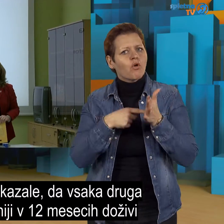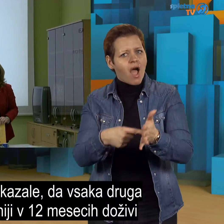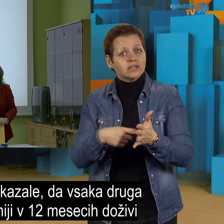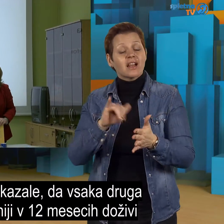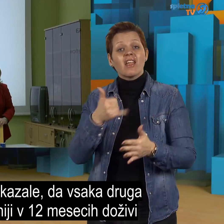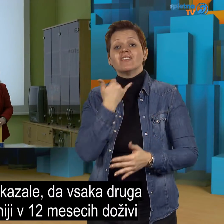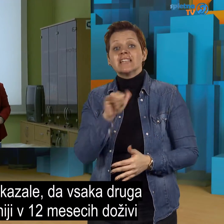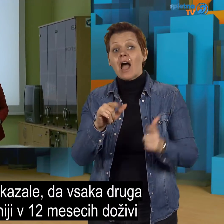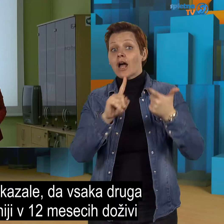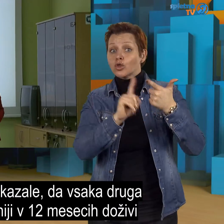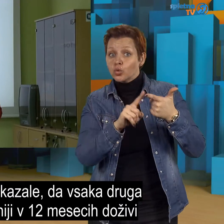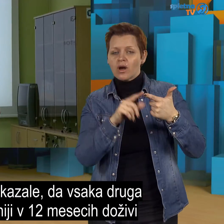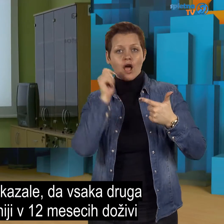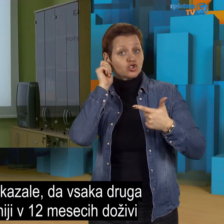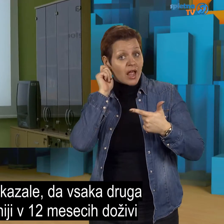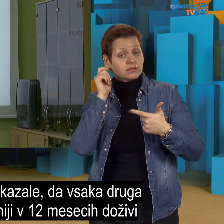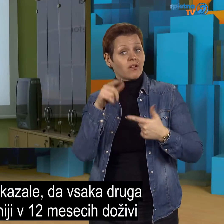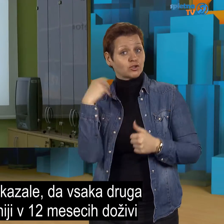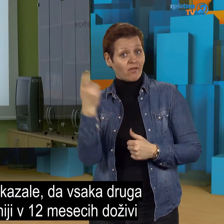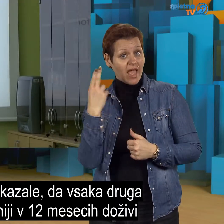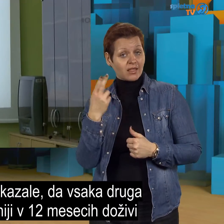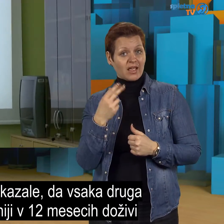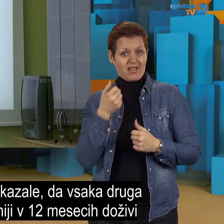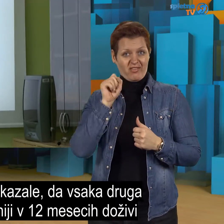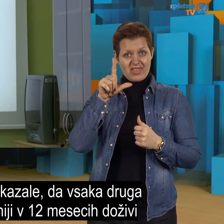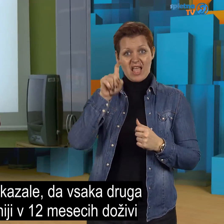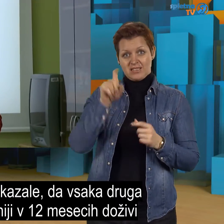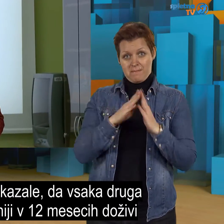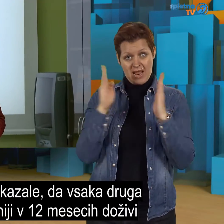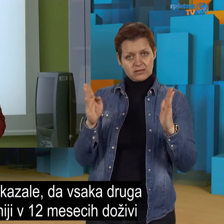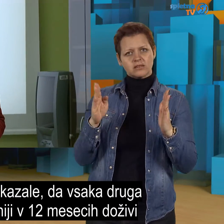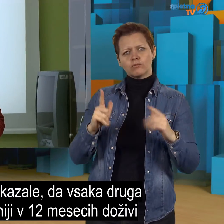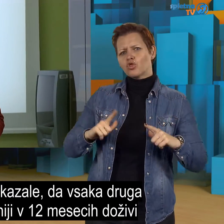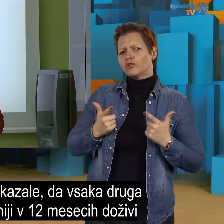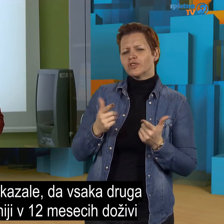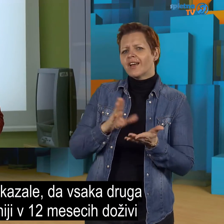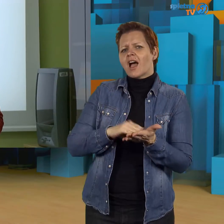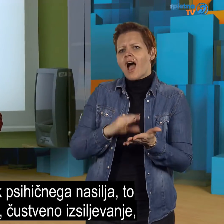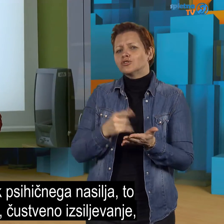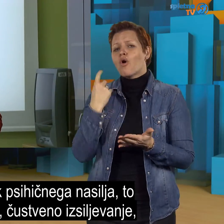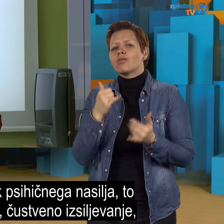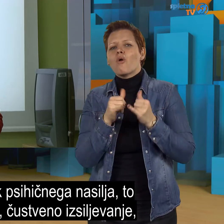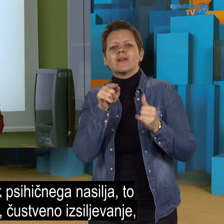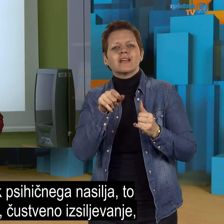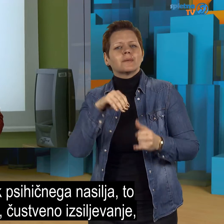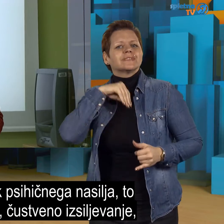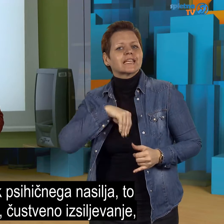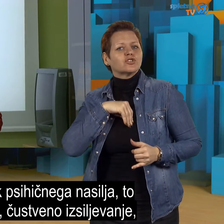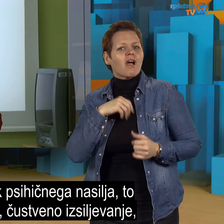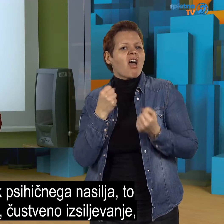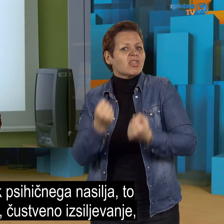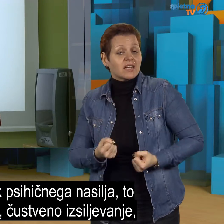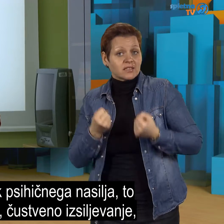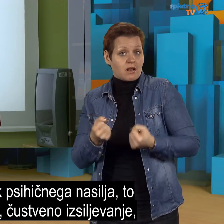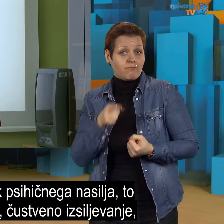Raziskave so pokazale, da vsaka druga ženska v Sloveniji v 12 mesecih doživi kakšno od oblik psihičnega nasilja, to